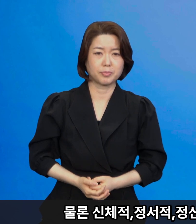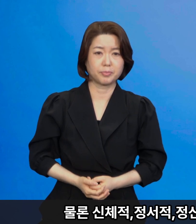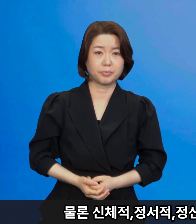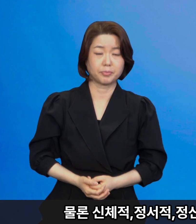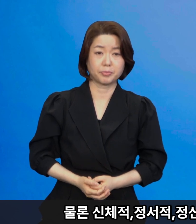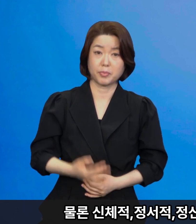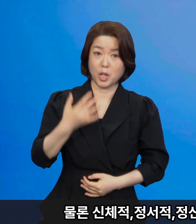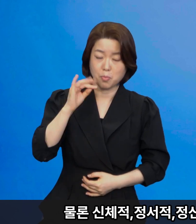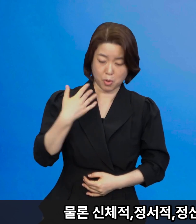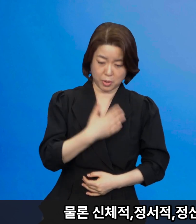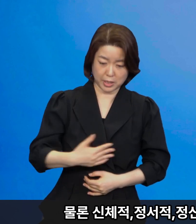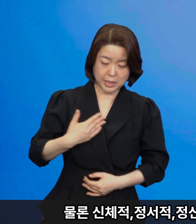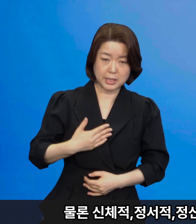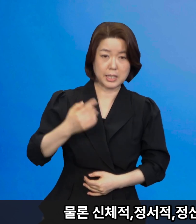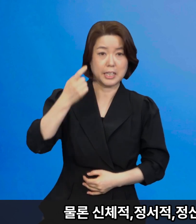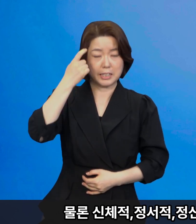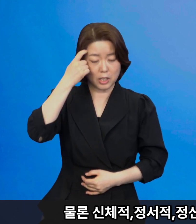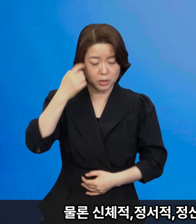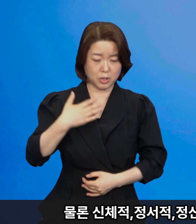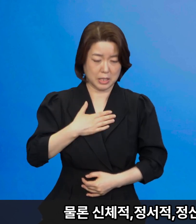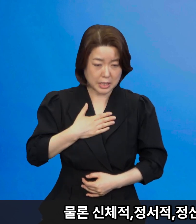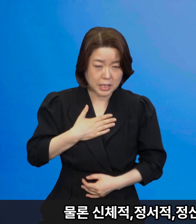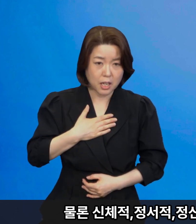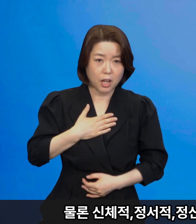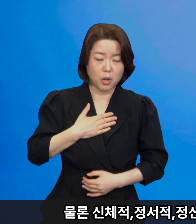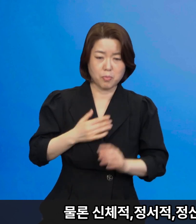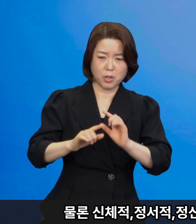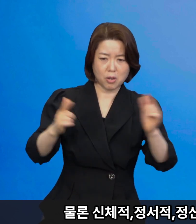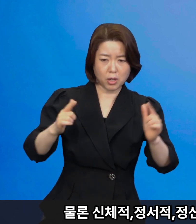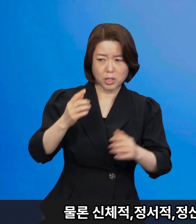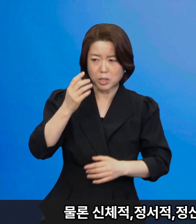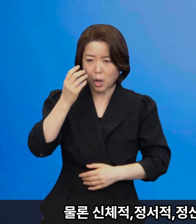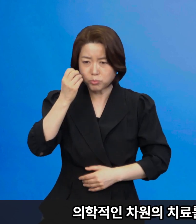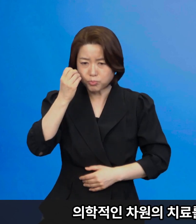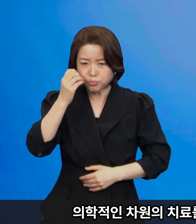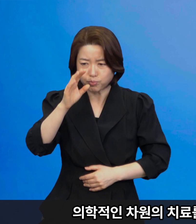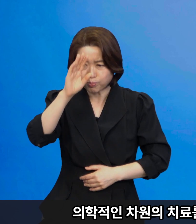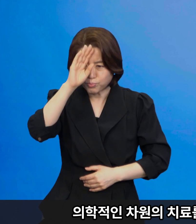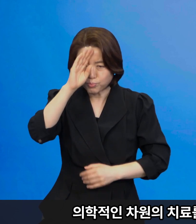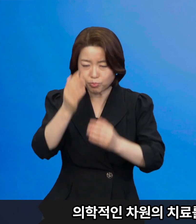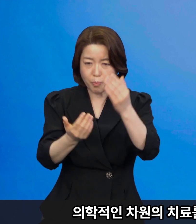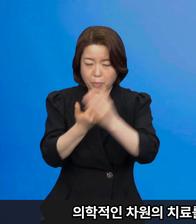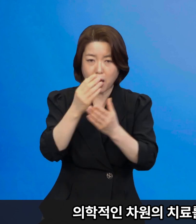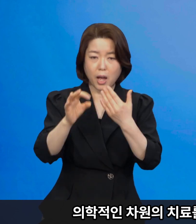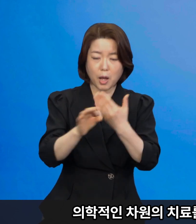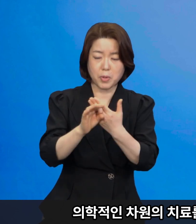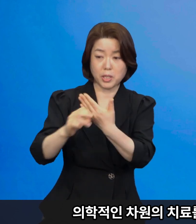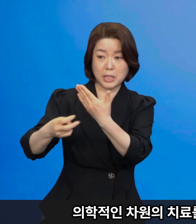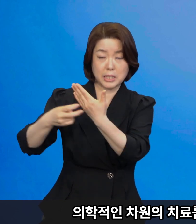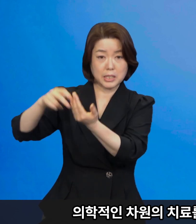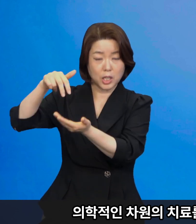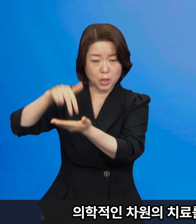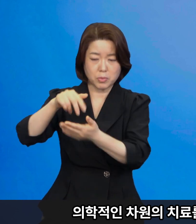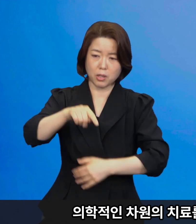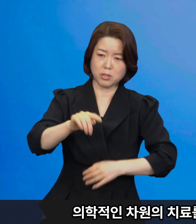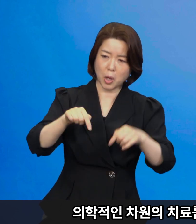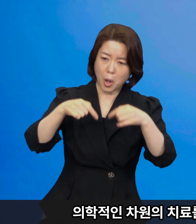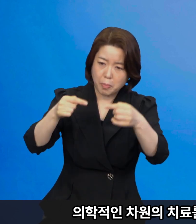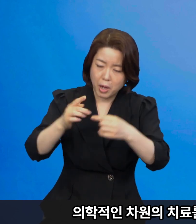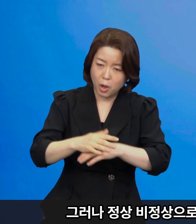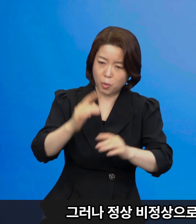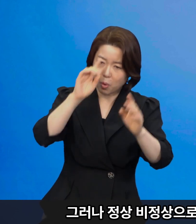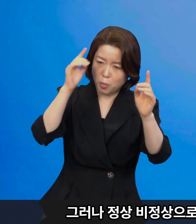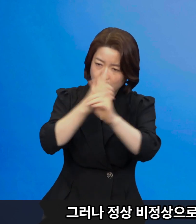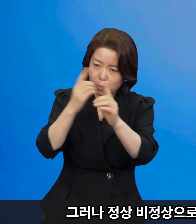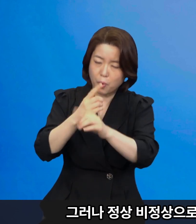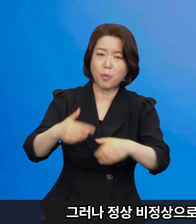물론 신체적, 정서적, 정신적 이상 징후가 발견되었을 때 의학적인 차원의 치료를 받고 조치를 취해야